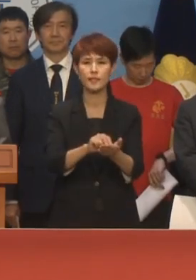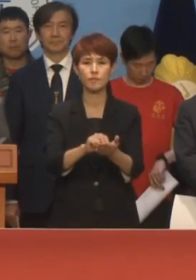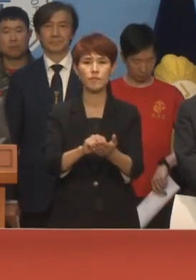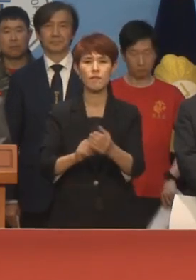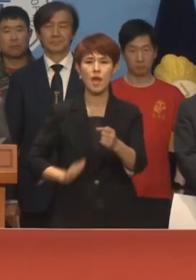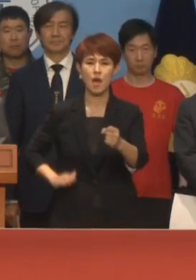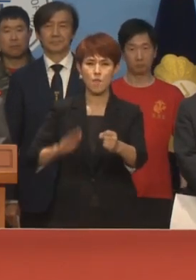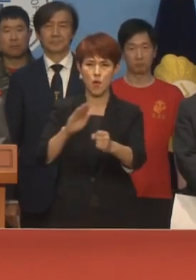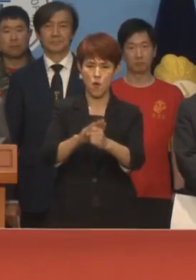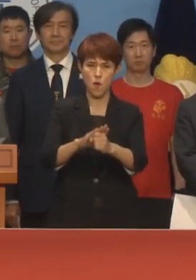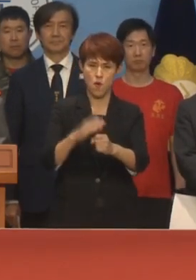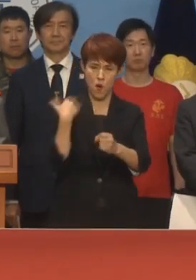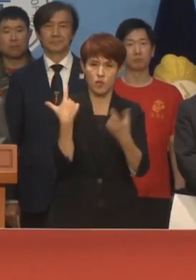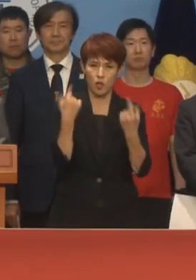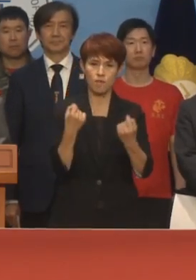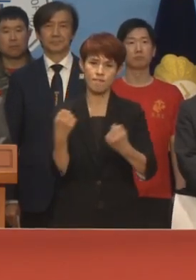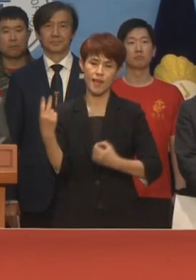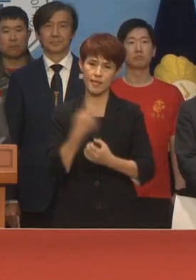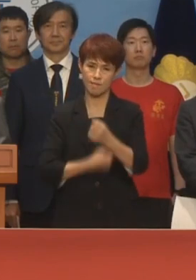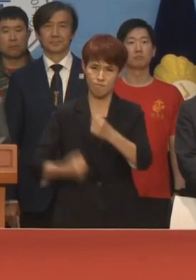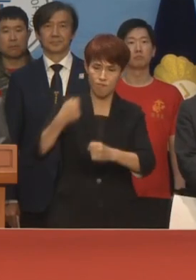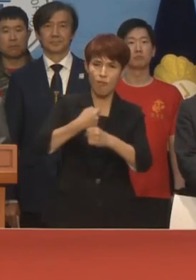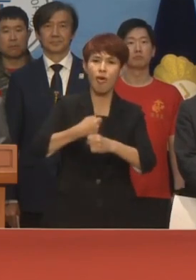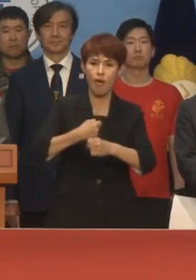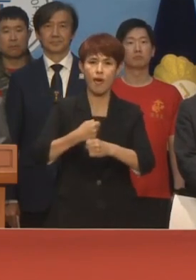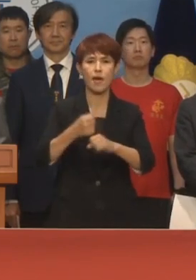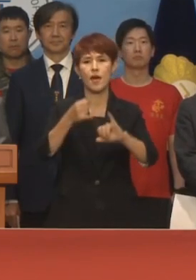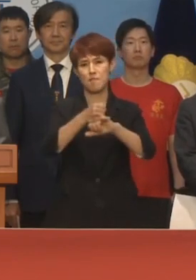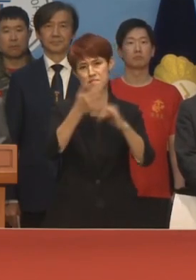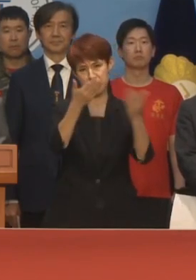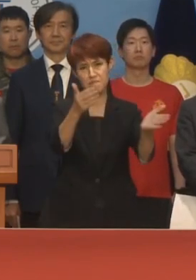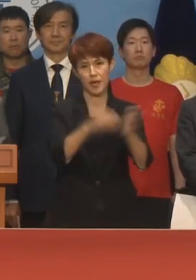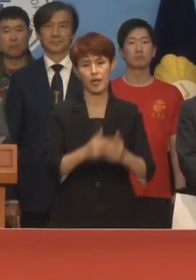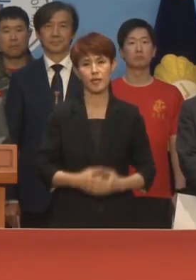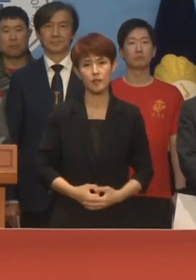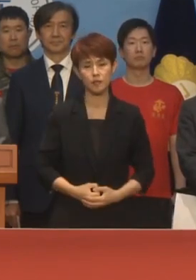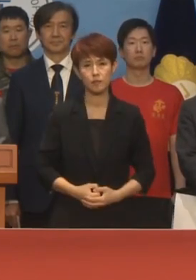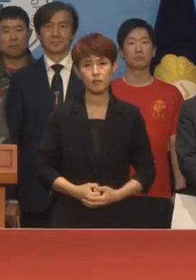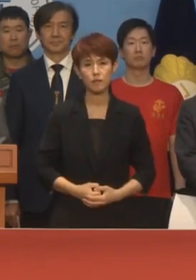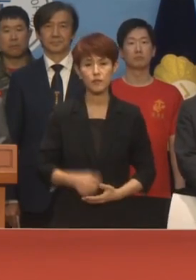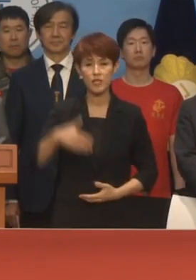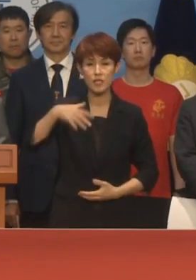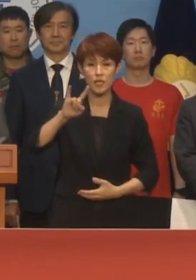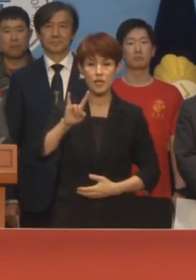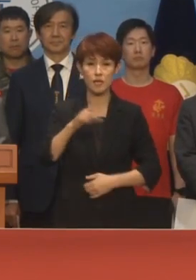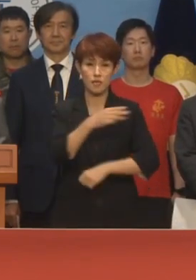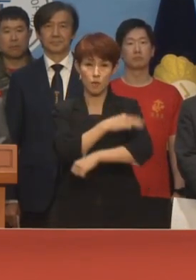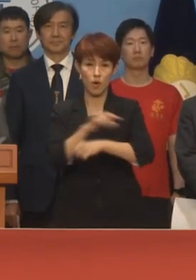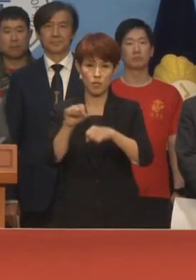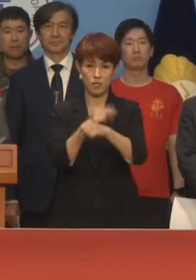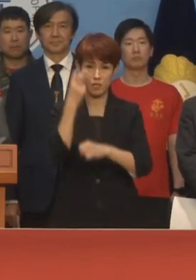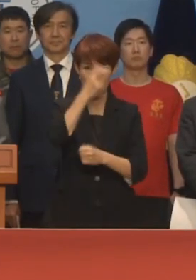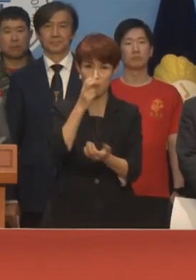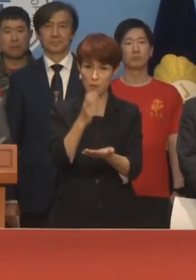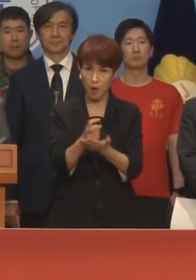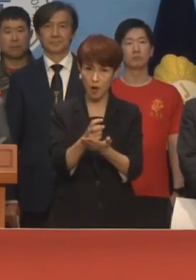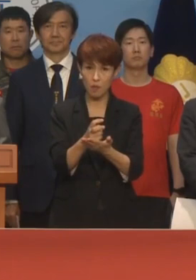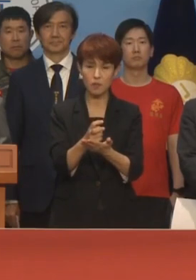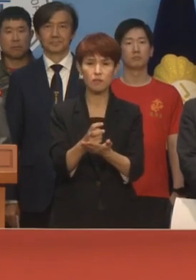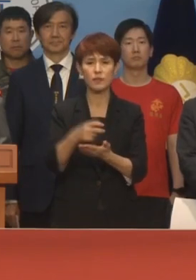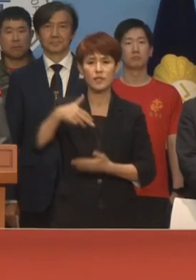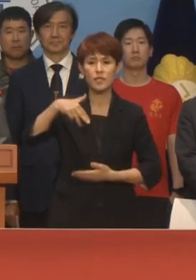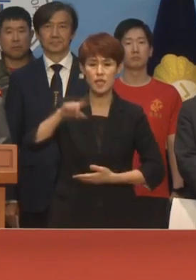해병이 되어 싸우겠다라고 약속을 드렸습니다. 최상병 특검은 단순히